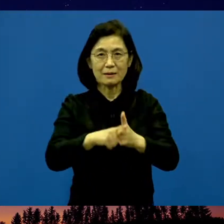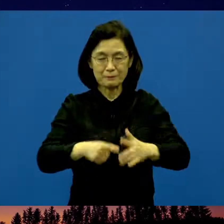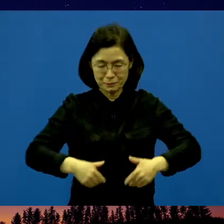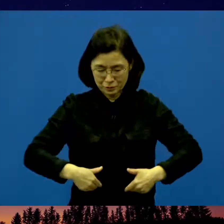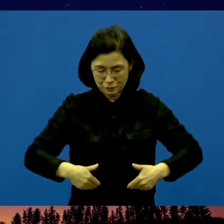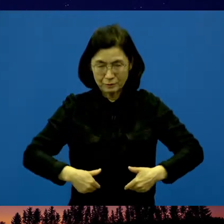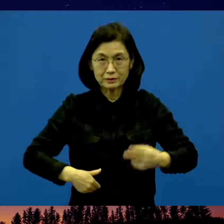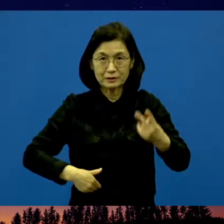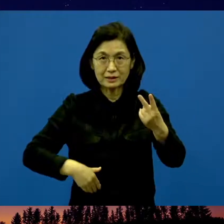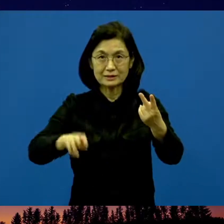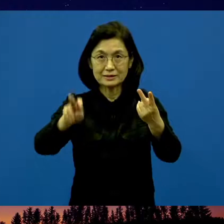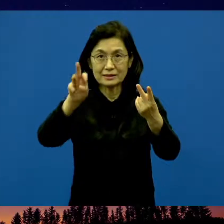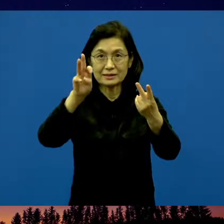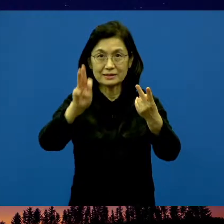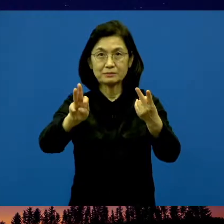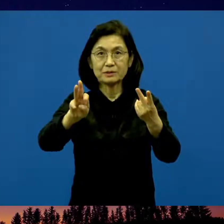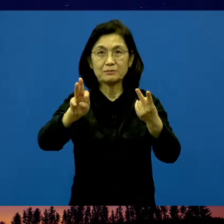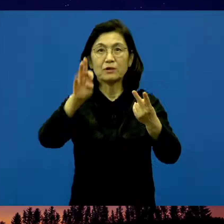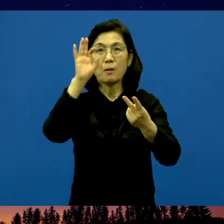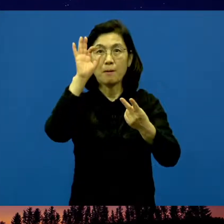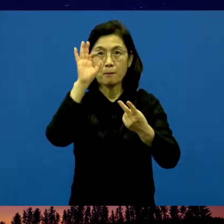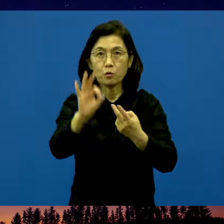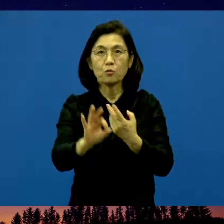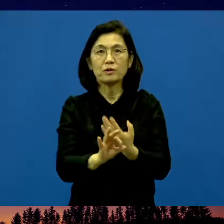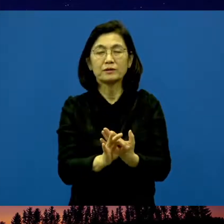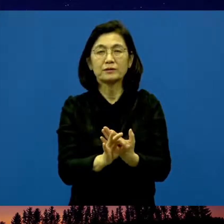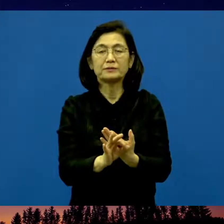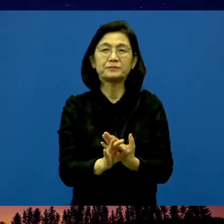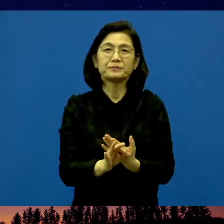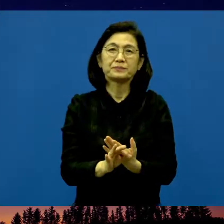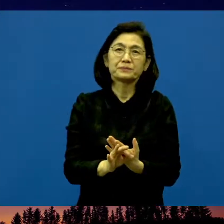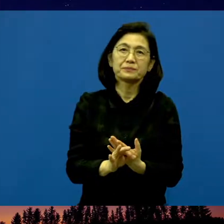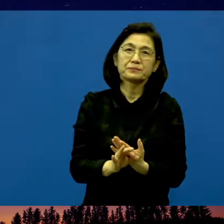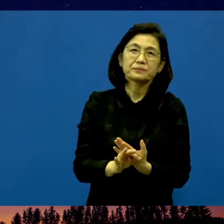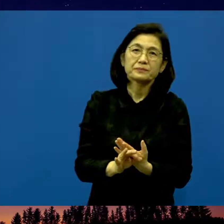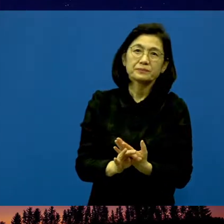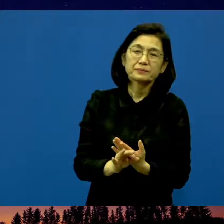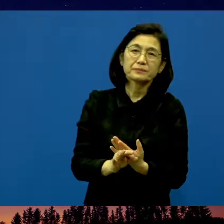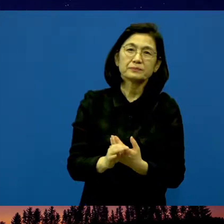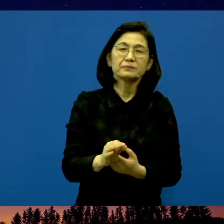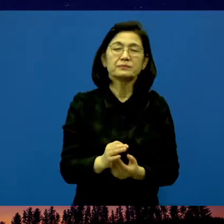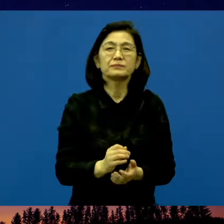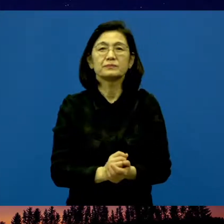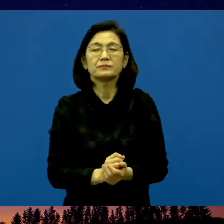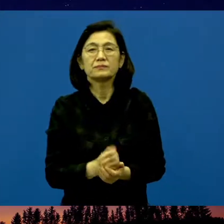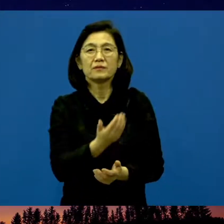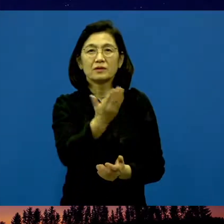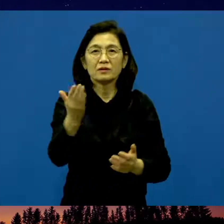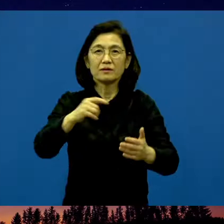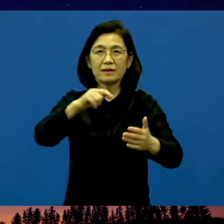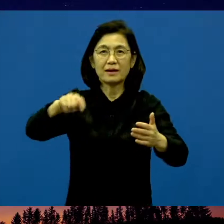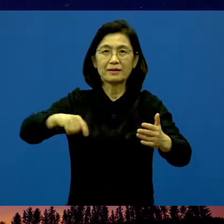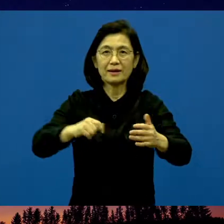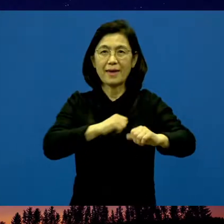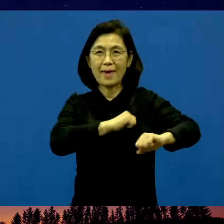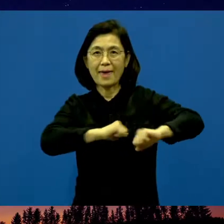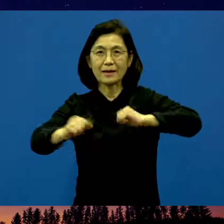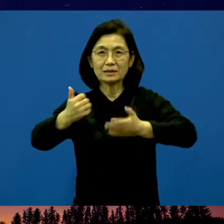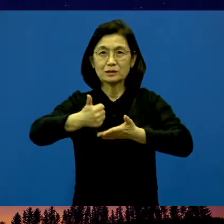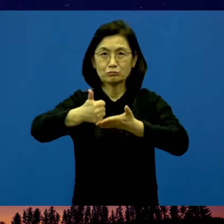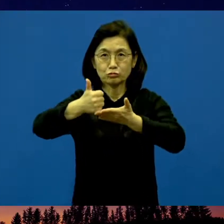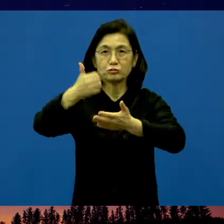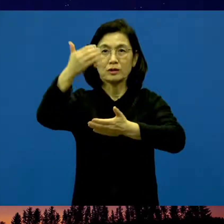말씀을 우리가 이제 조금 더 주일하게 좀 살펴보려고 합니다. 13절 보면 너희 안에 행하시는 일은